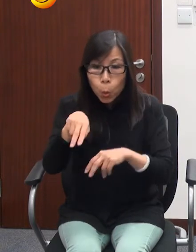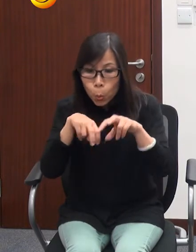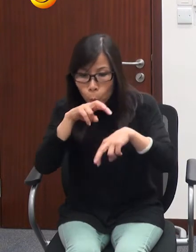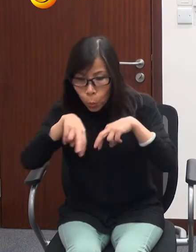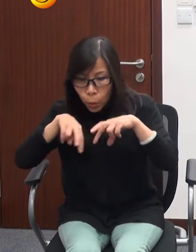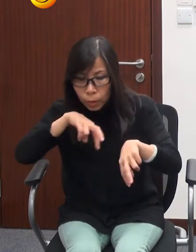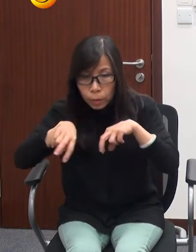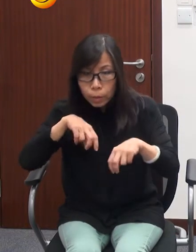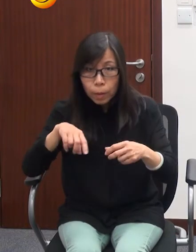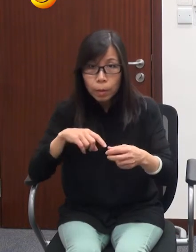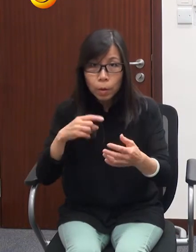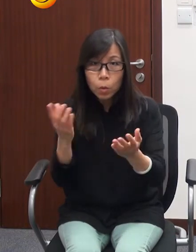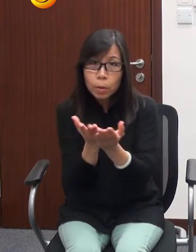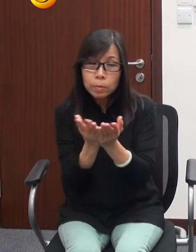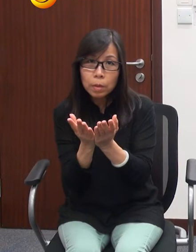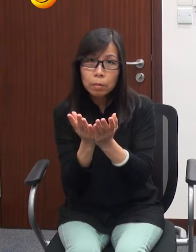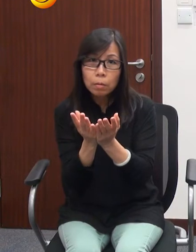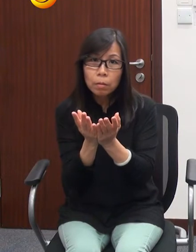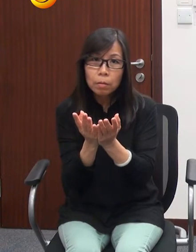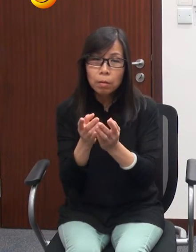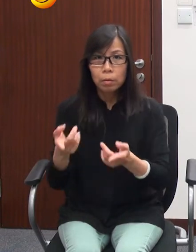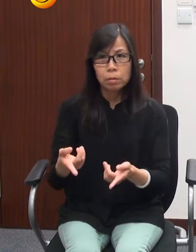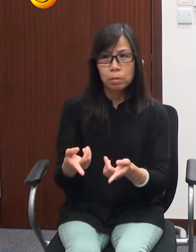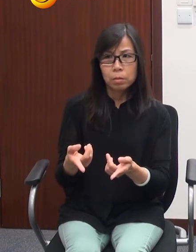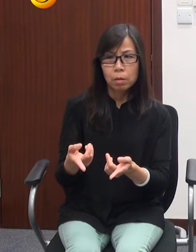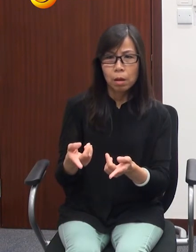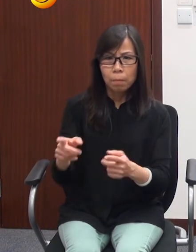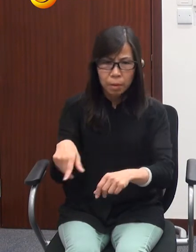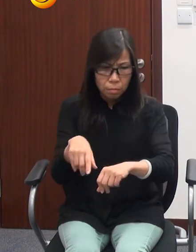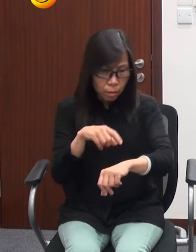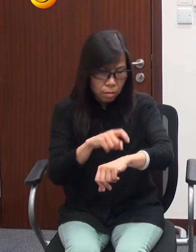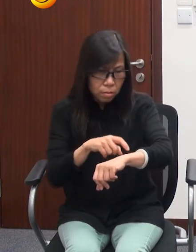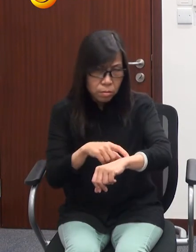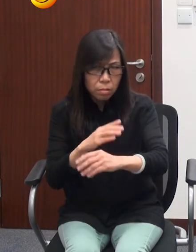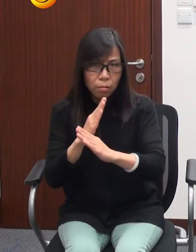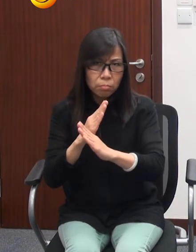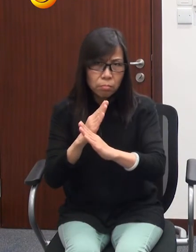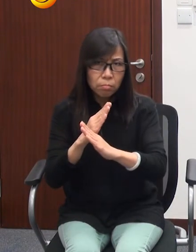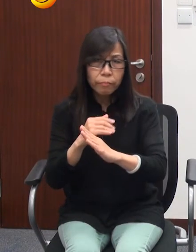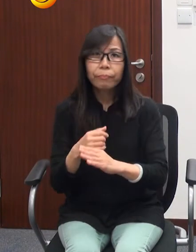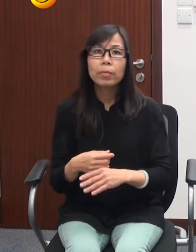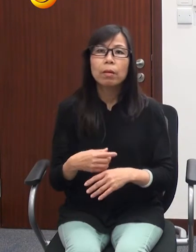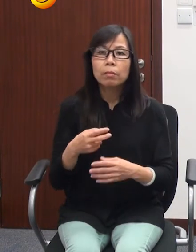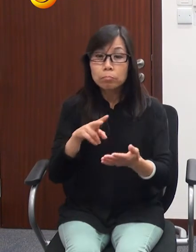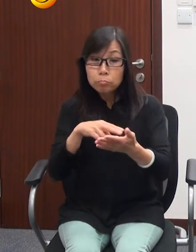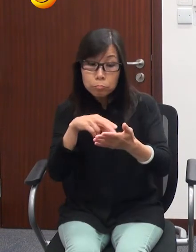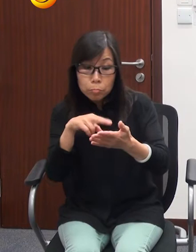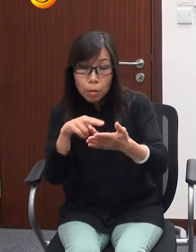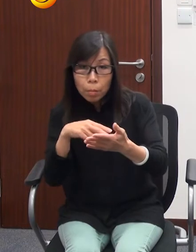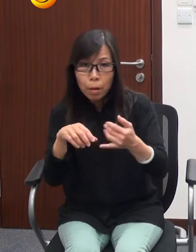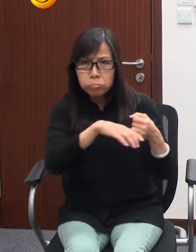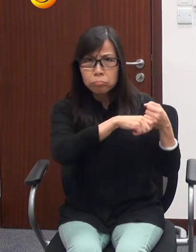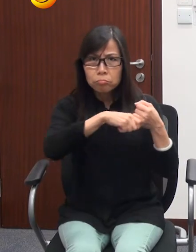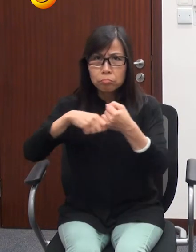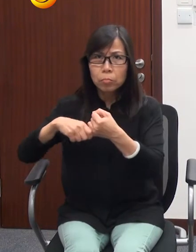控罪名，而竟然係花咗一個唔啱比例嘅時間去到所謂調查或者拖延咯，可以咁